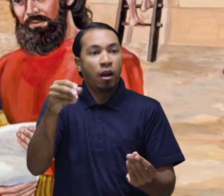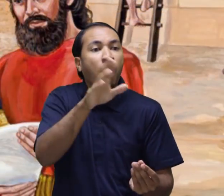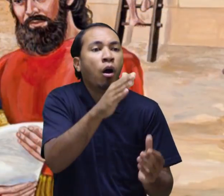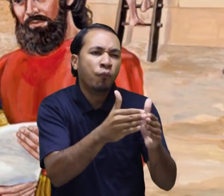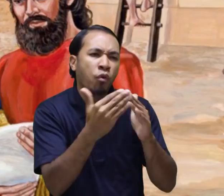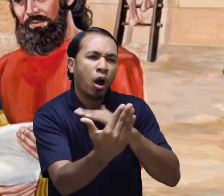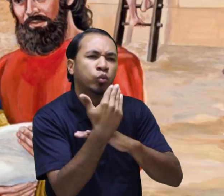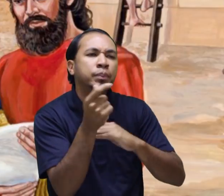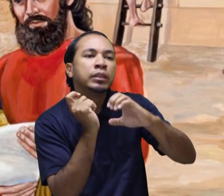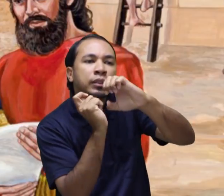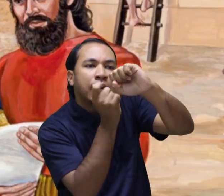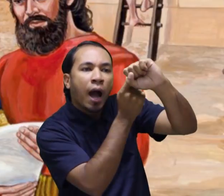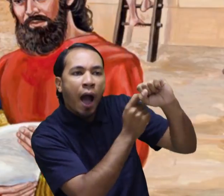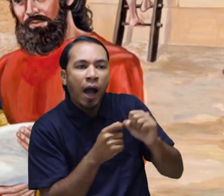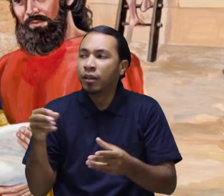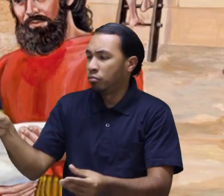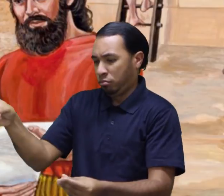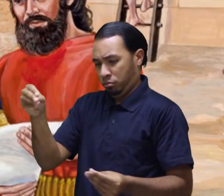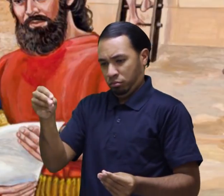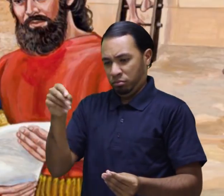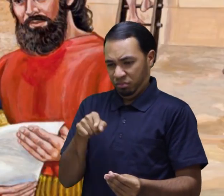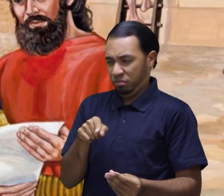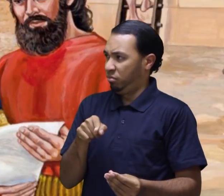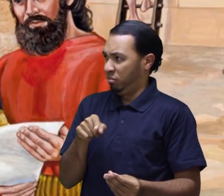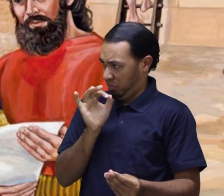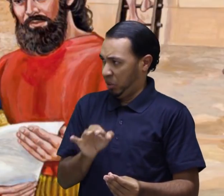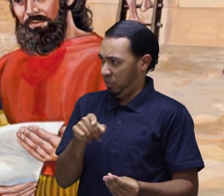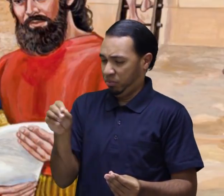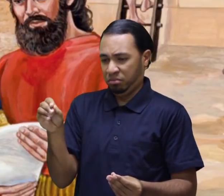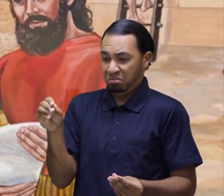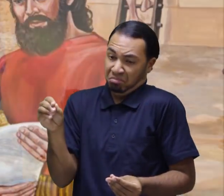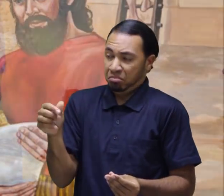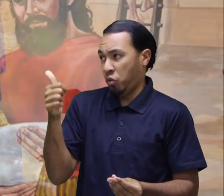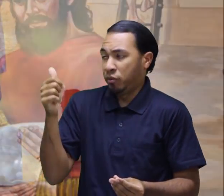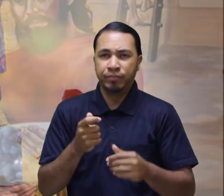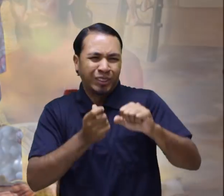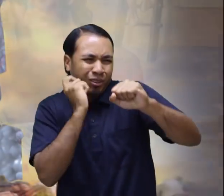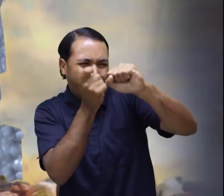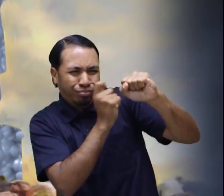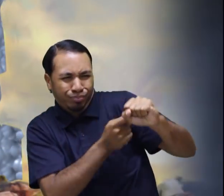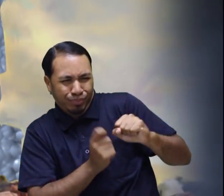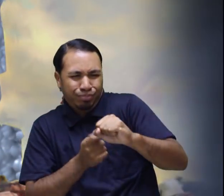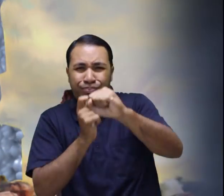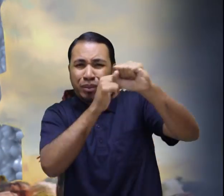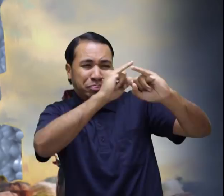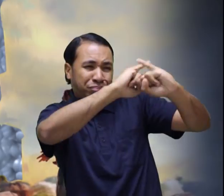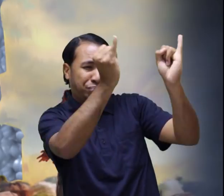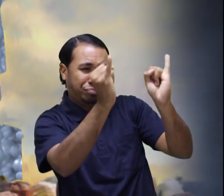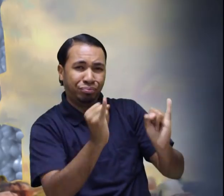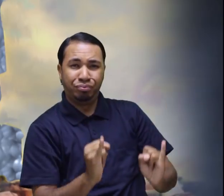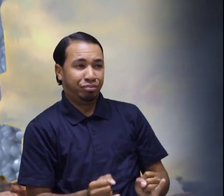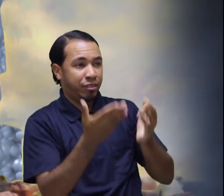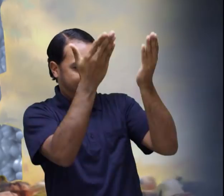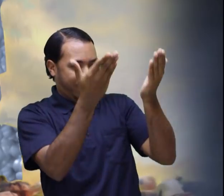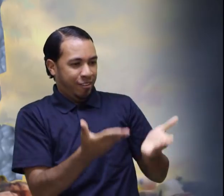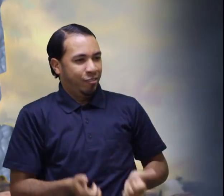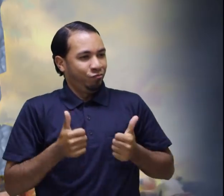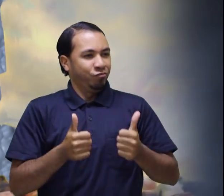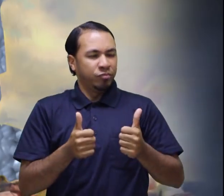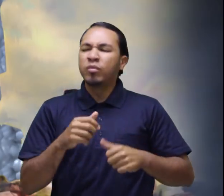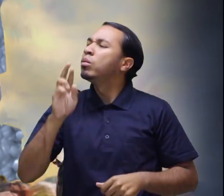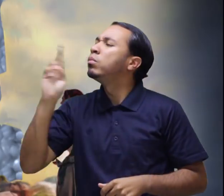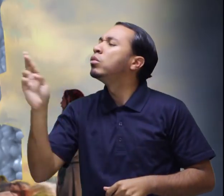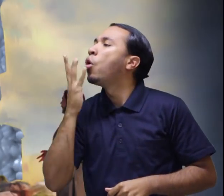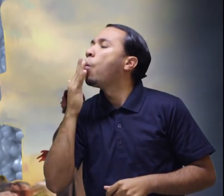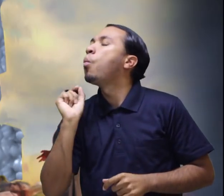E depois que o rei aprovou, começaram a construir o monumento. Após esculpirem a